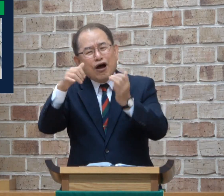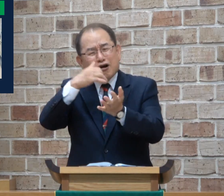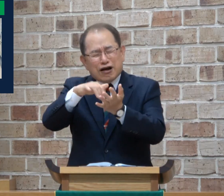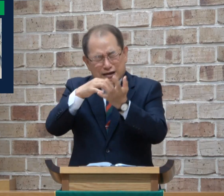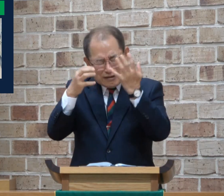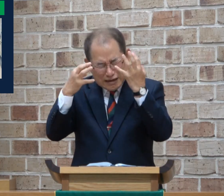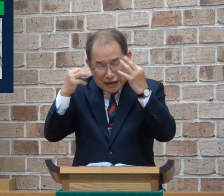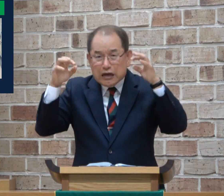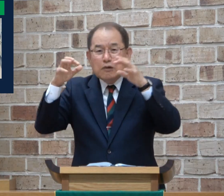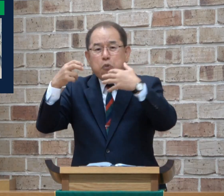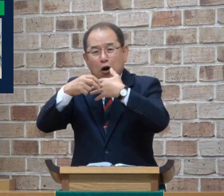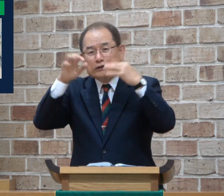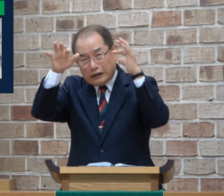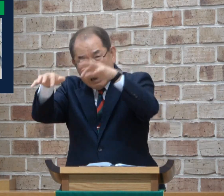다니고 있습니다.